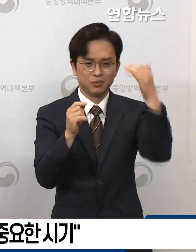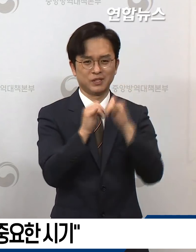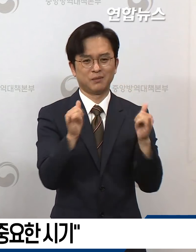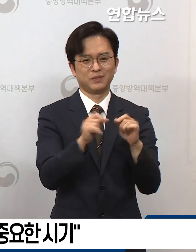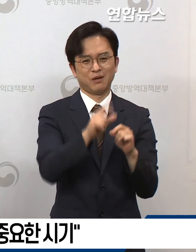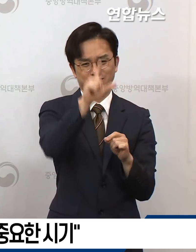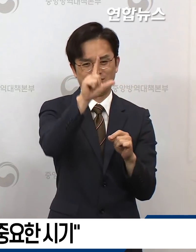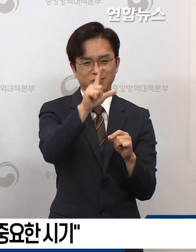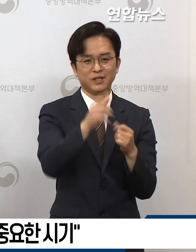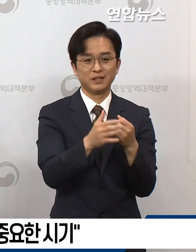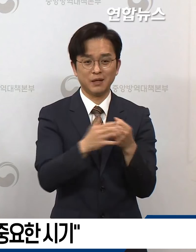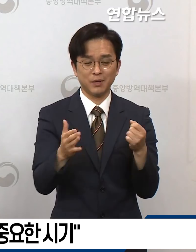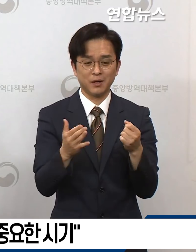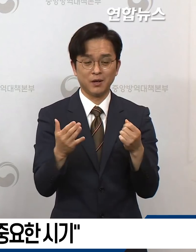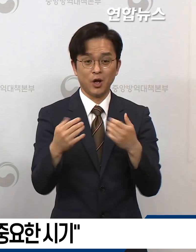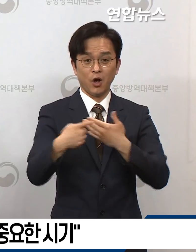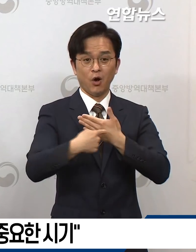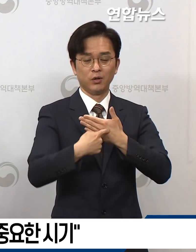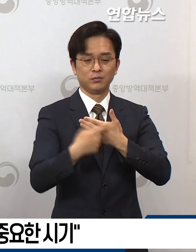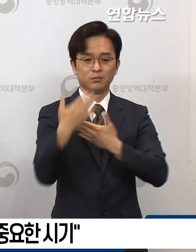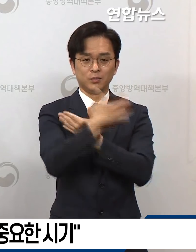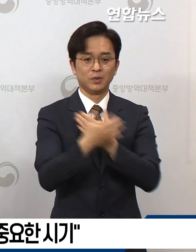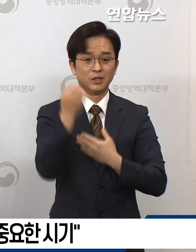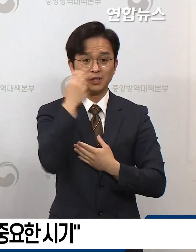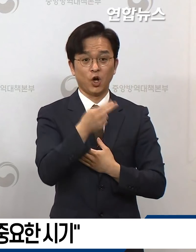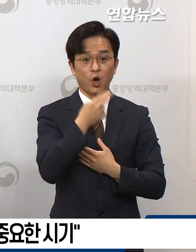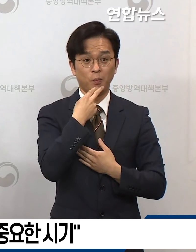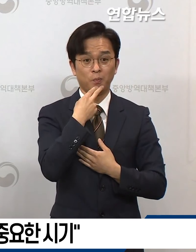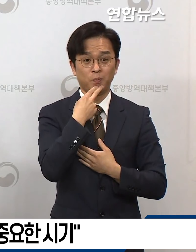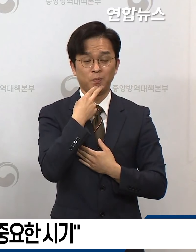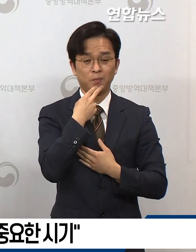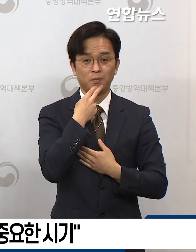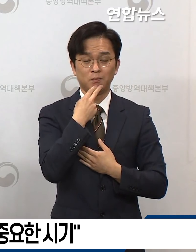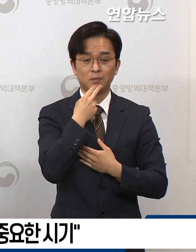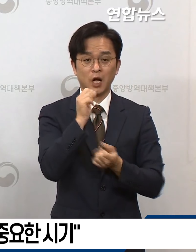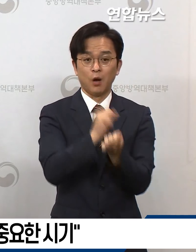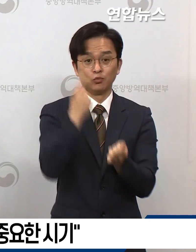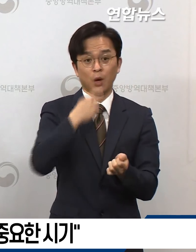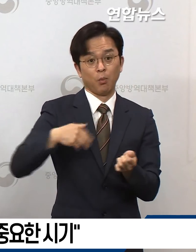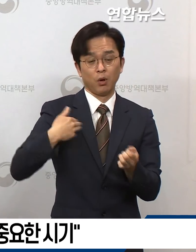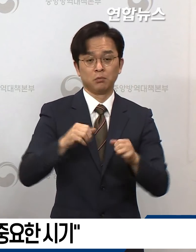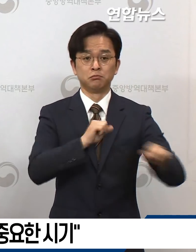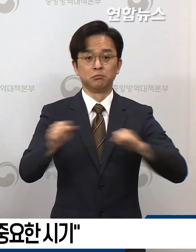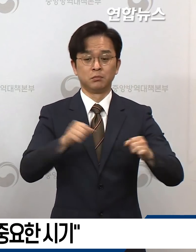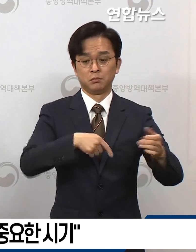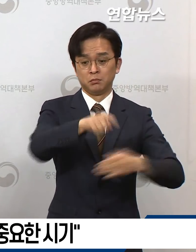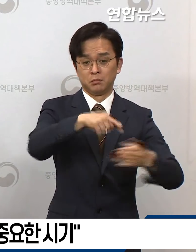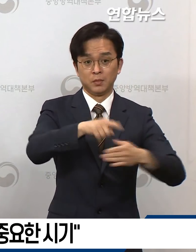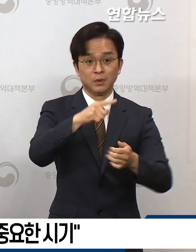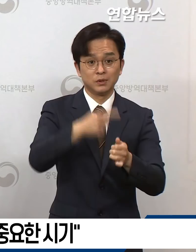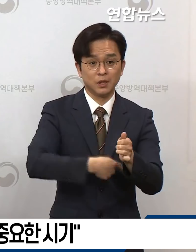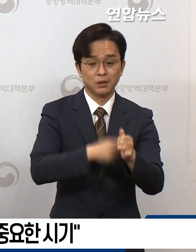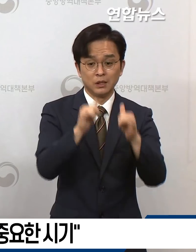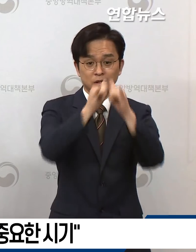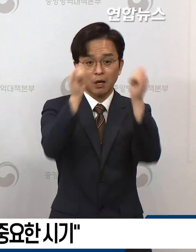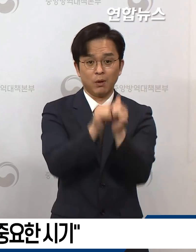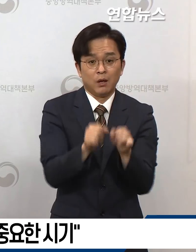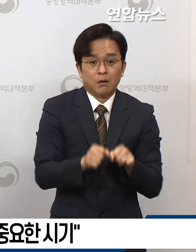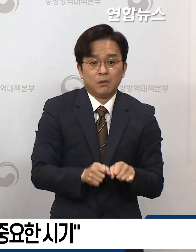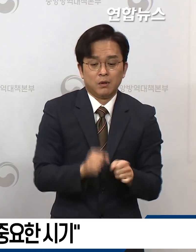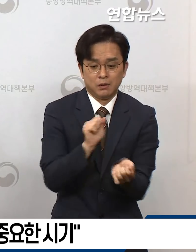경미한 반면에 왕성한 대외 활동을 하고 있어 지역사회로 확산할 가능성이 높은